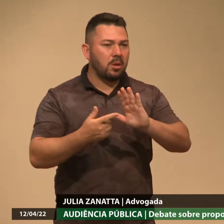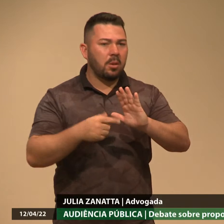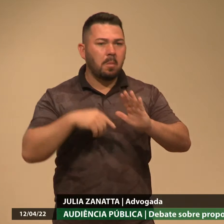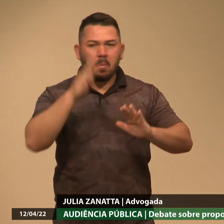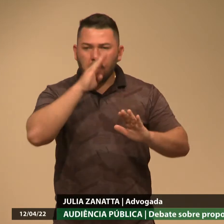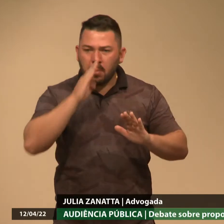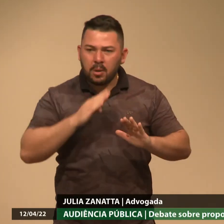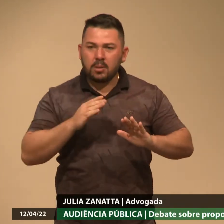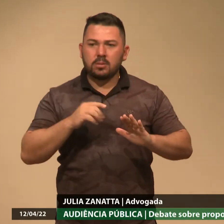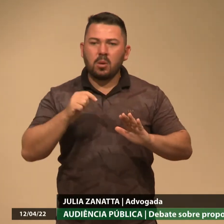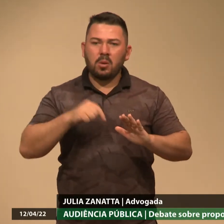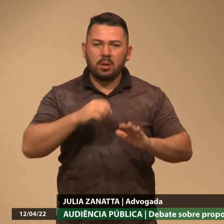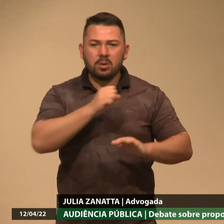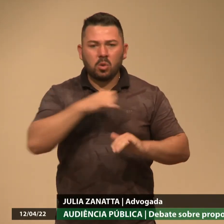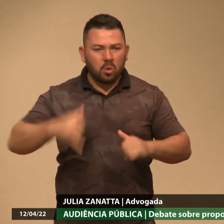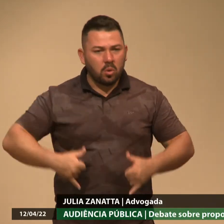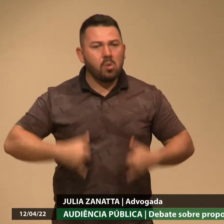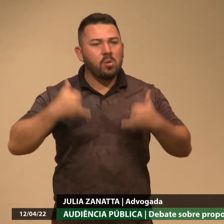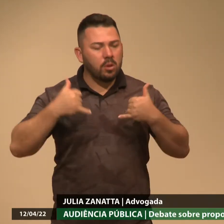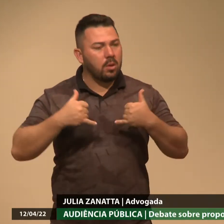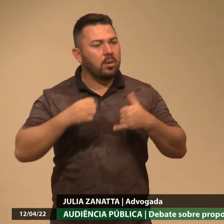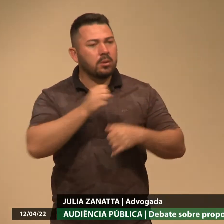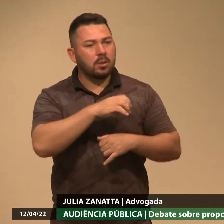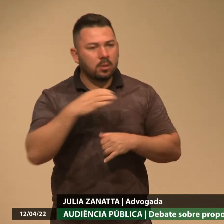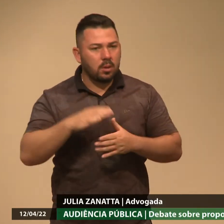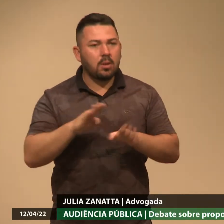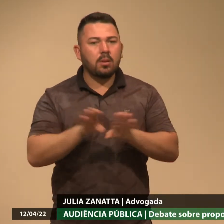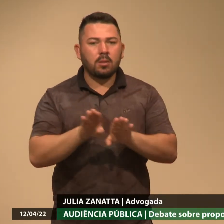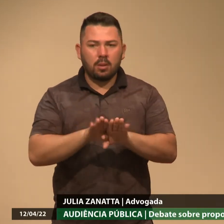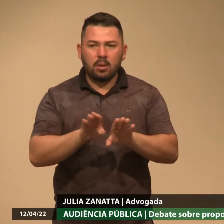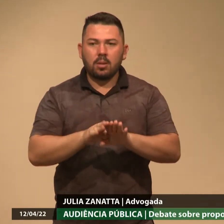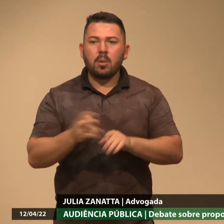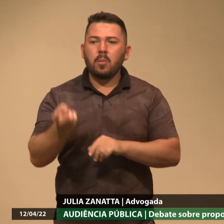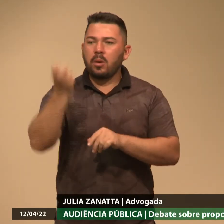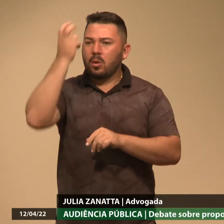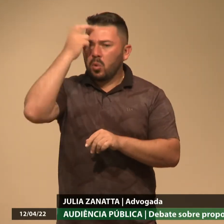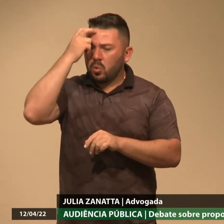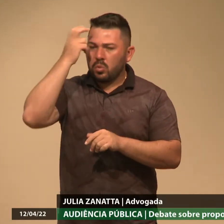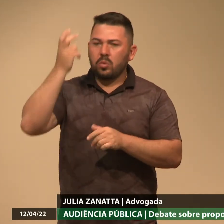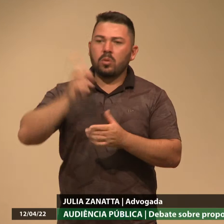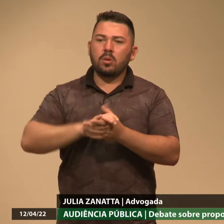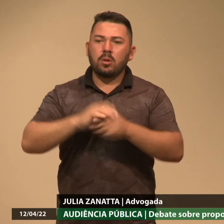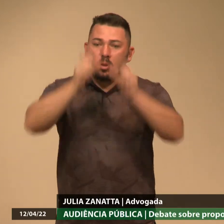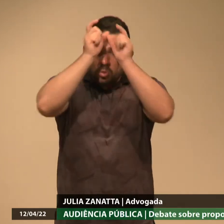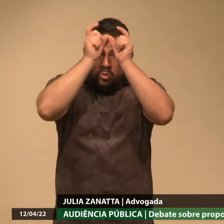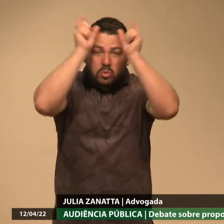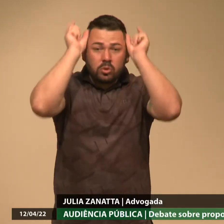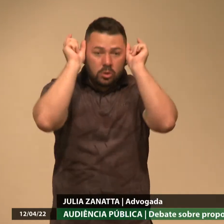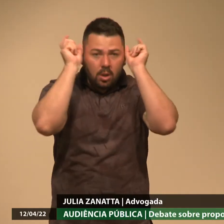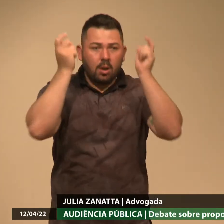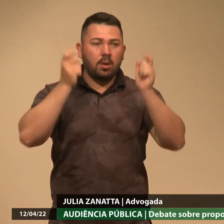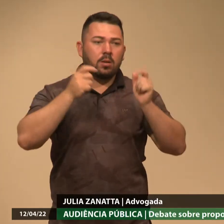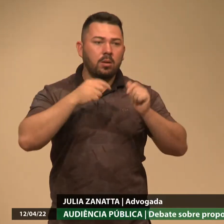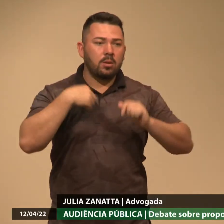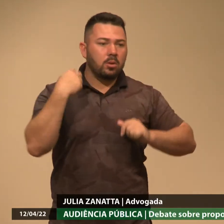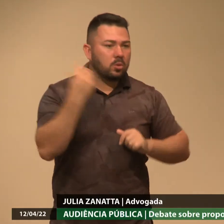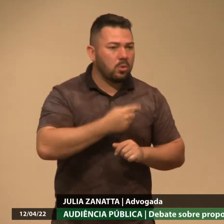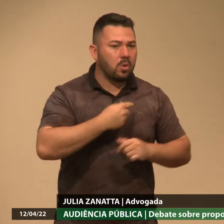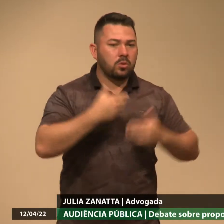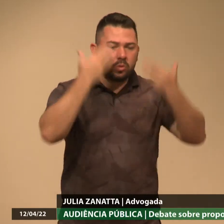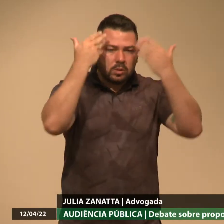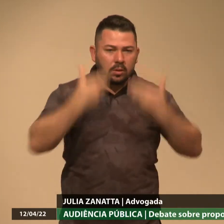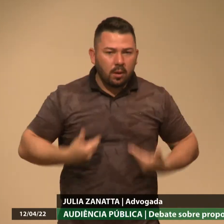e nós temos que nos orgulhar his secretary nesse e também na nossa cultura da nossa tiara dos nossos trajes